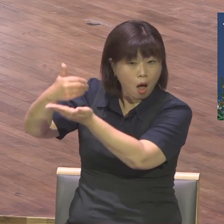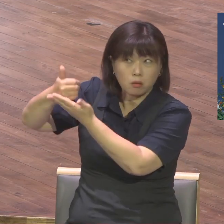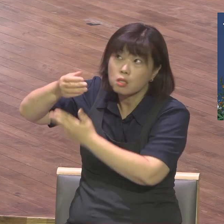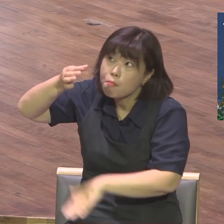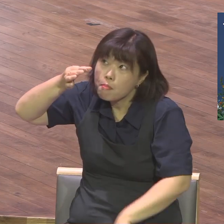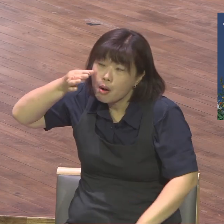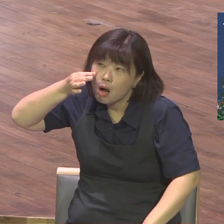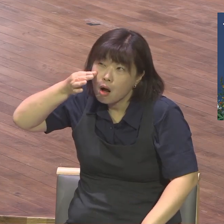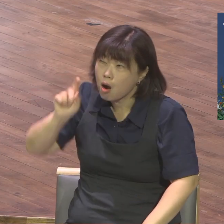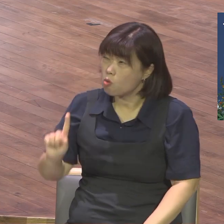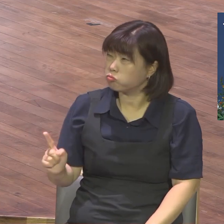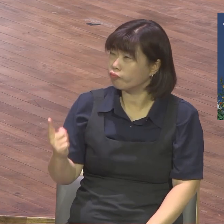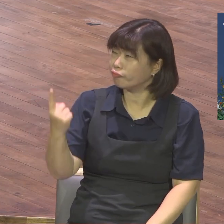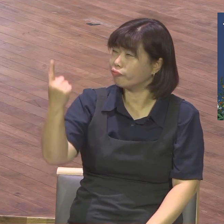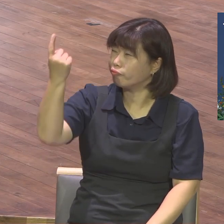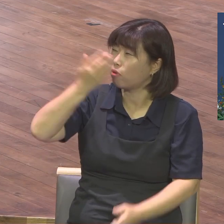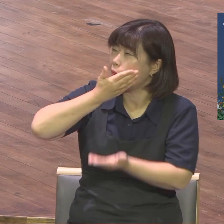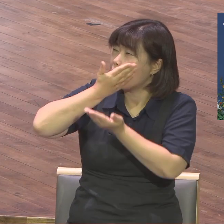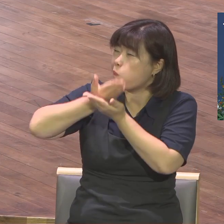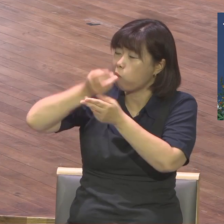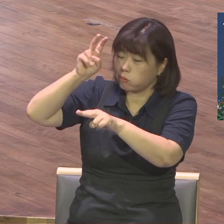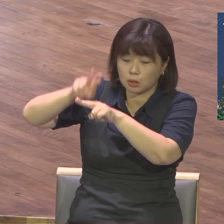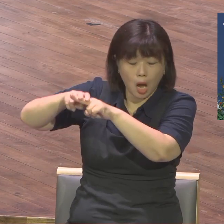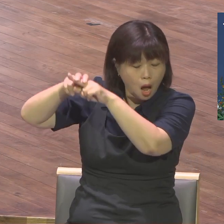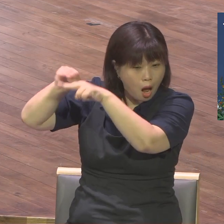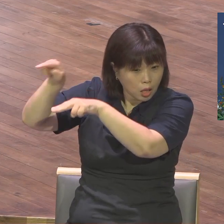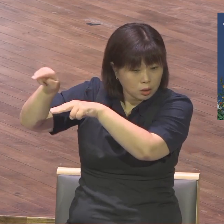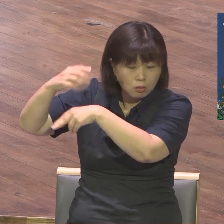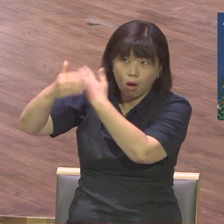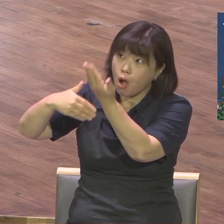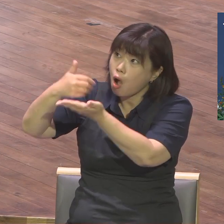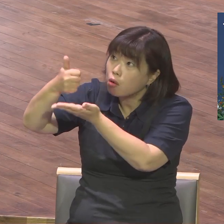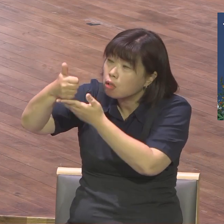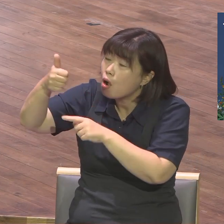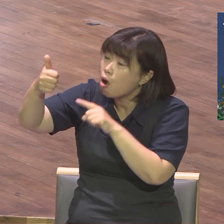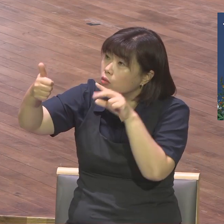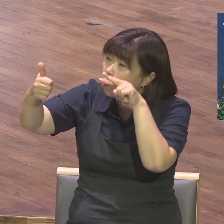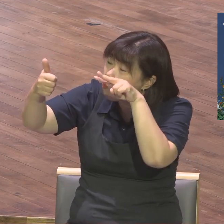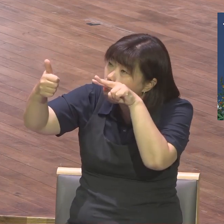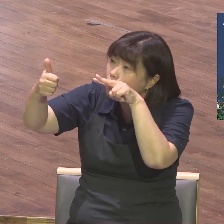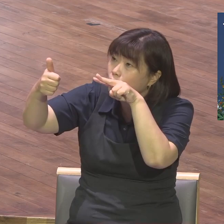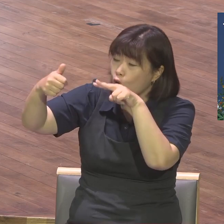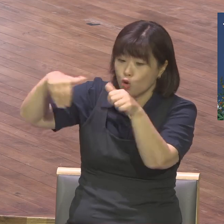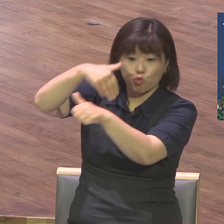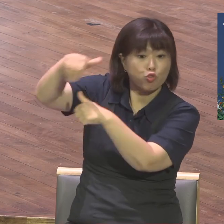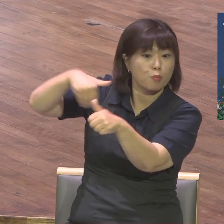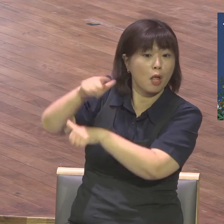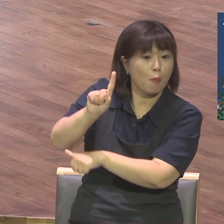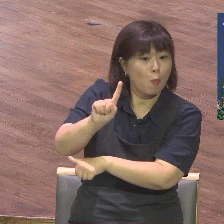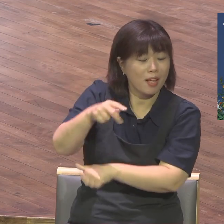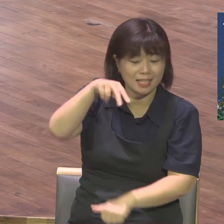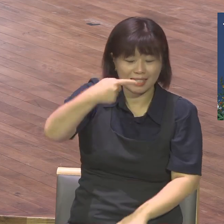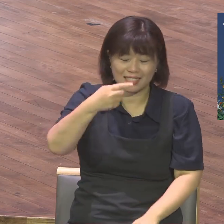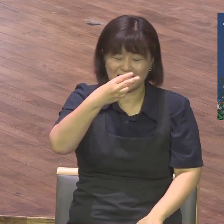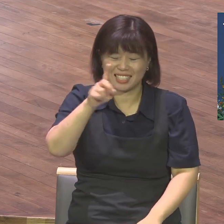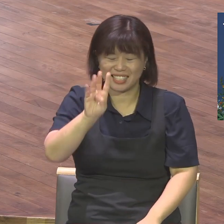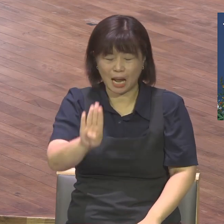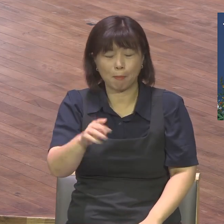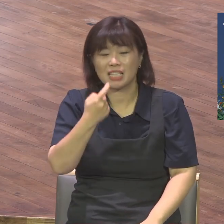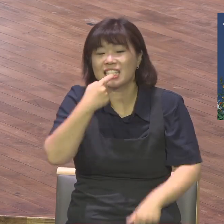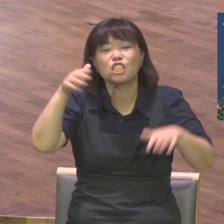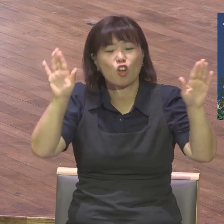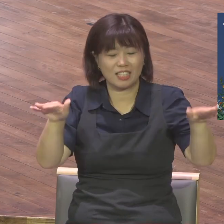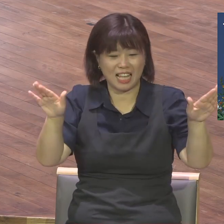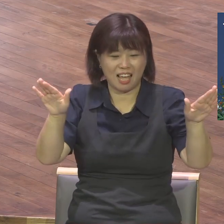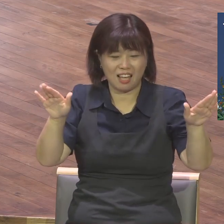것입니다. 높이 들린 보좌에 앉으신 주님을 스랍이라 부르는 이 천사들이 둘러서서 큰 소리로 찬송하고